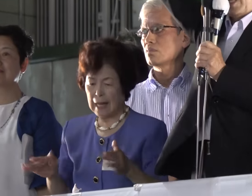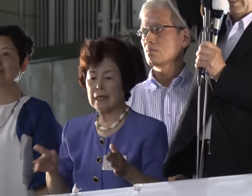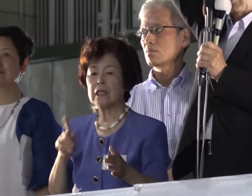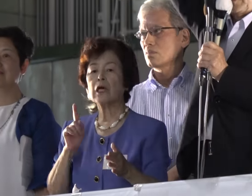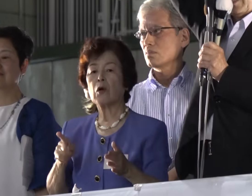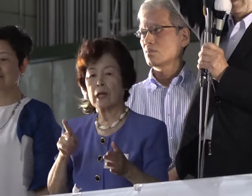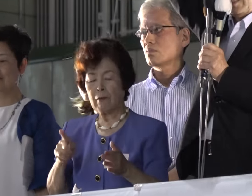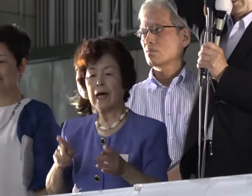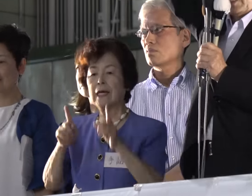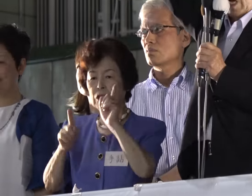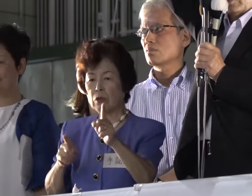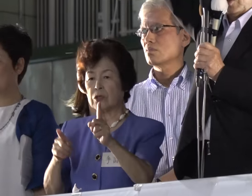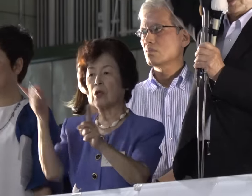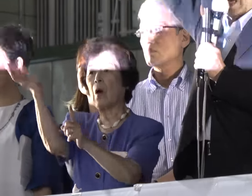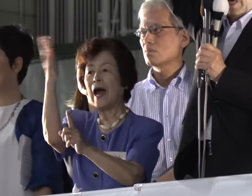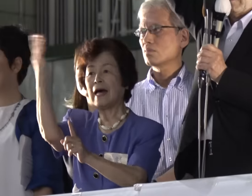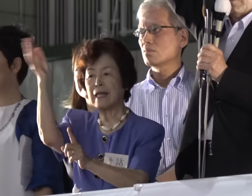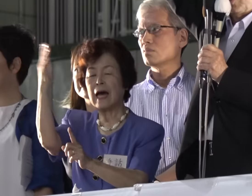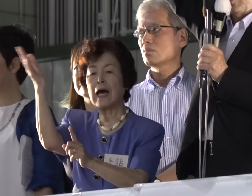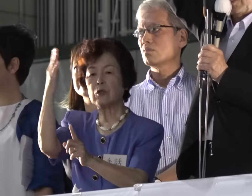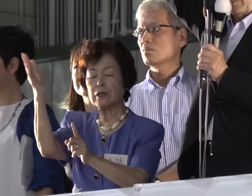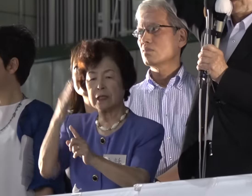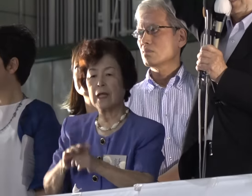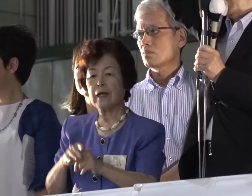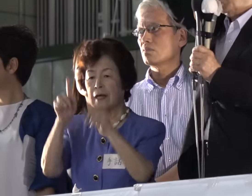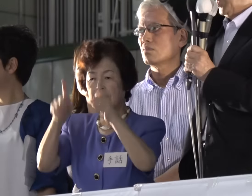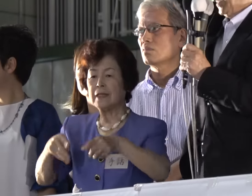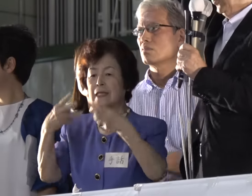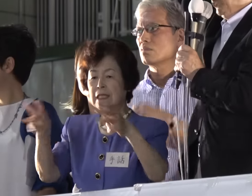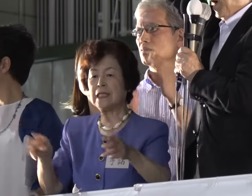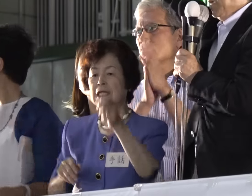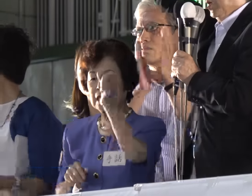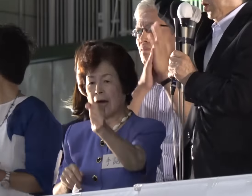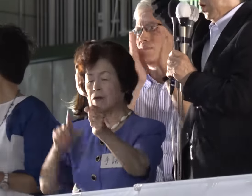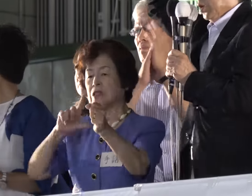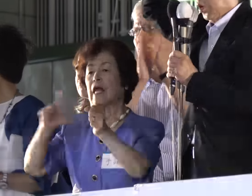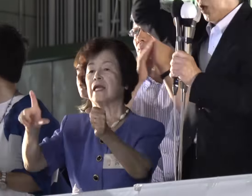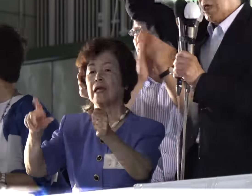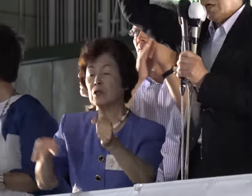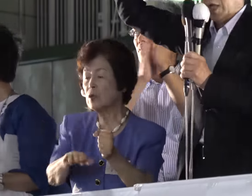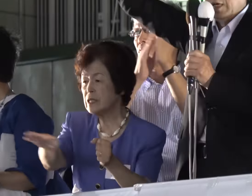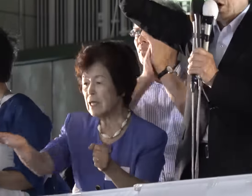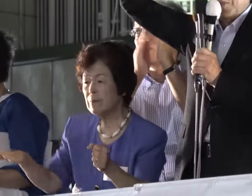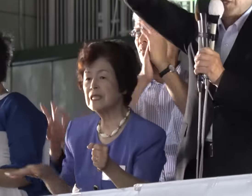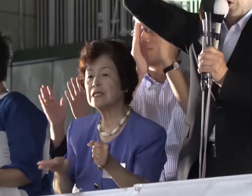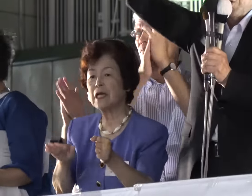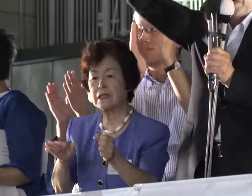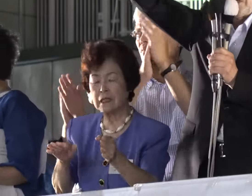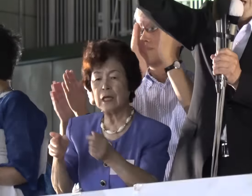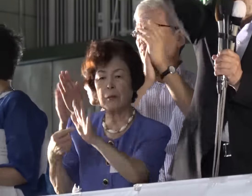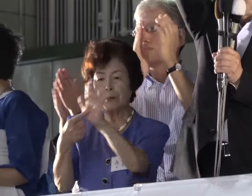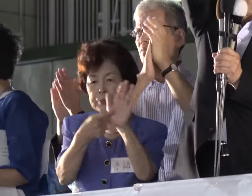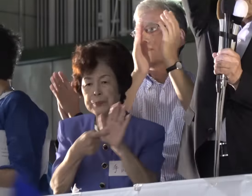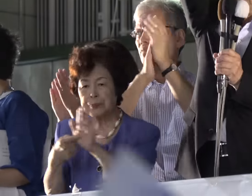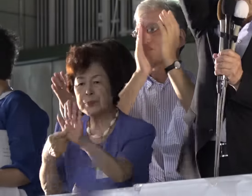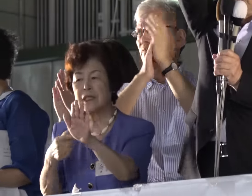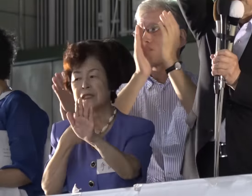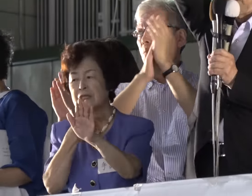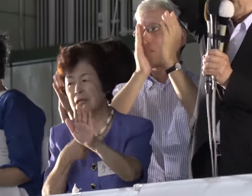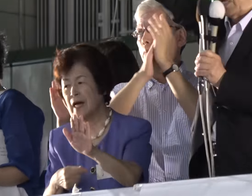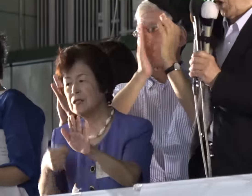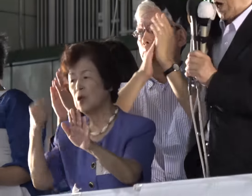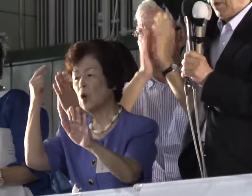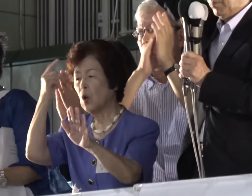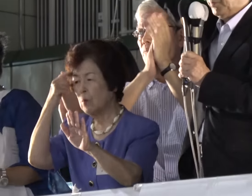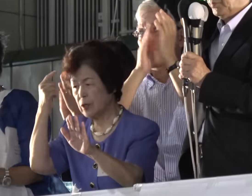本の旗として、非核都市宣言という形で皆さんの前にご提示したい、お示ししたいと思います